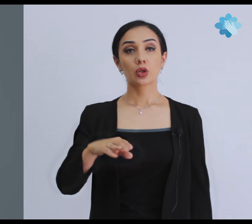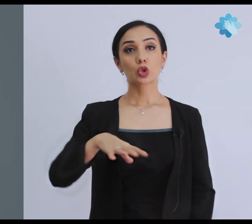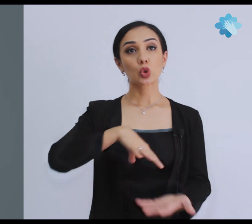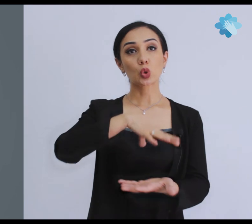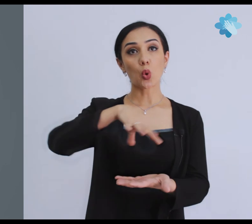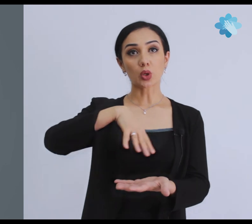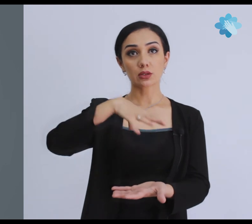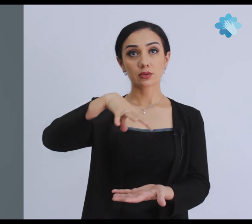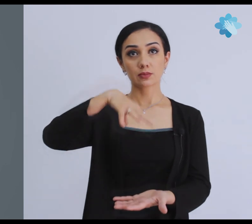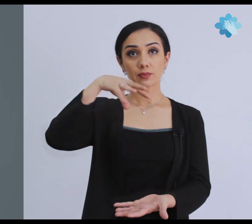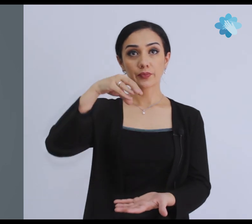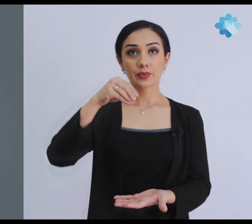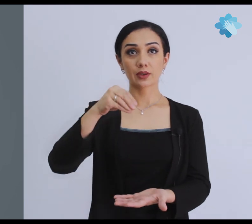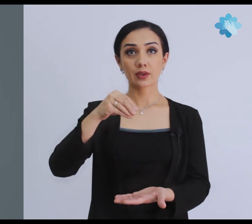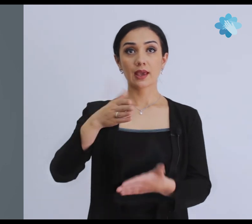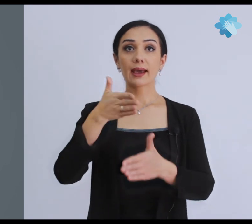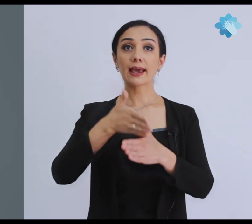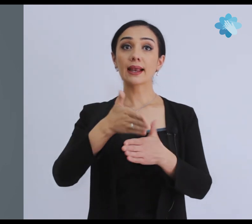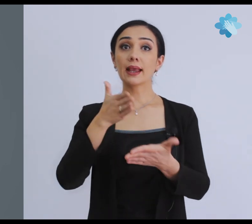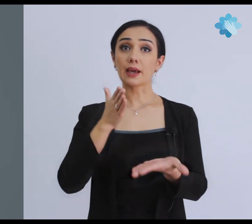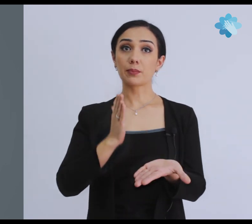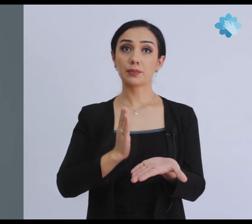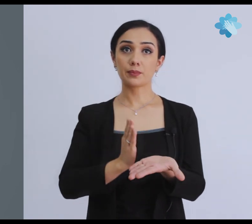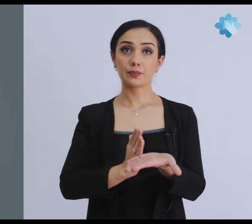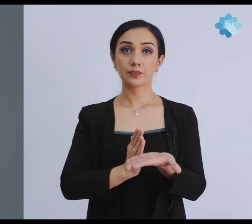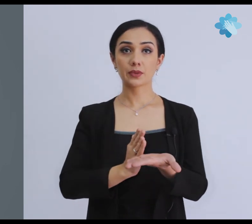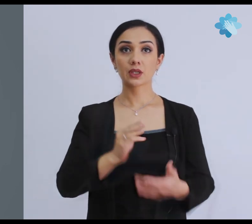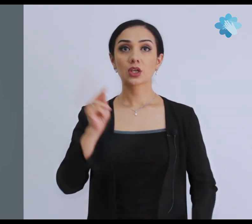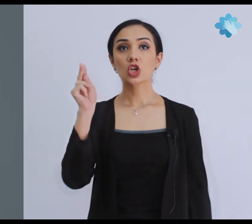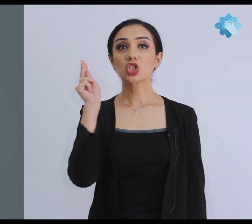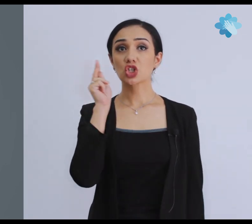торт хлеб чай